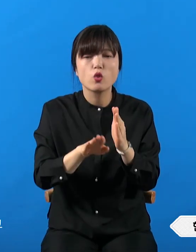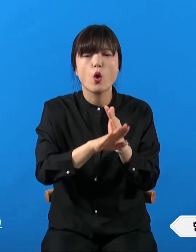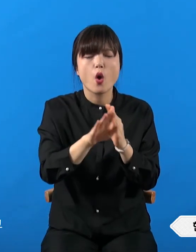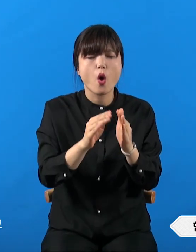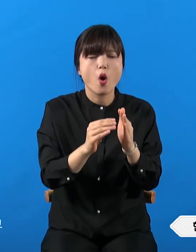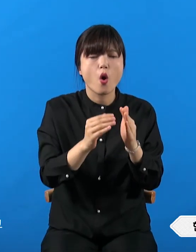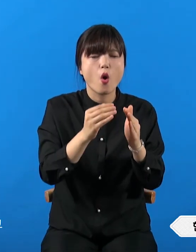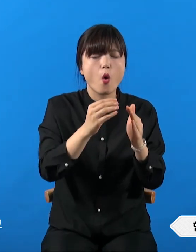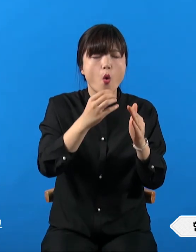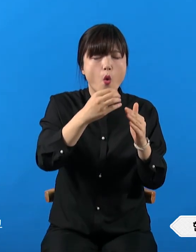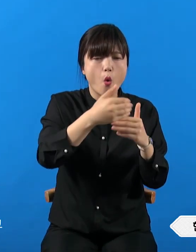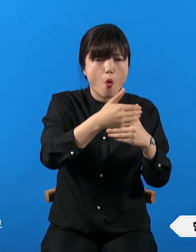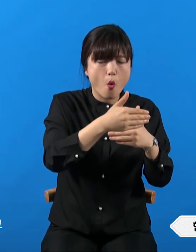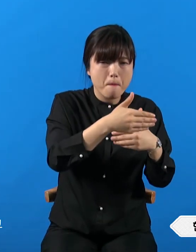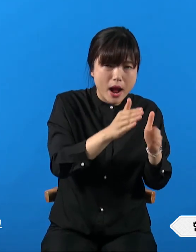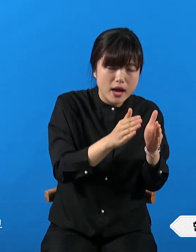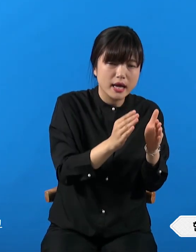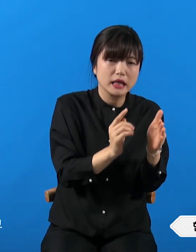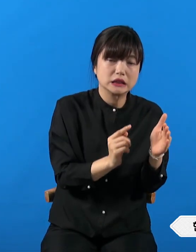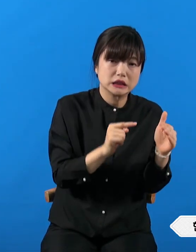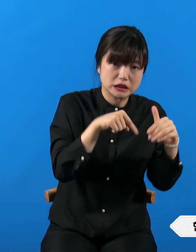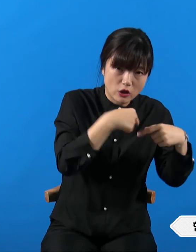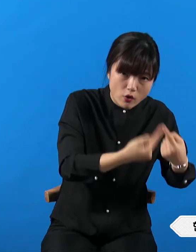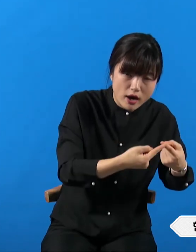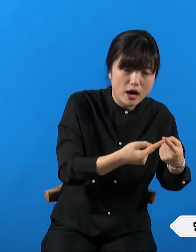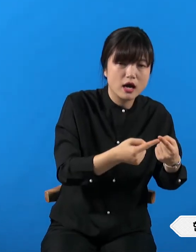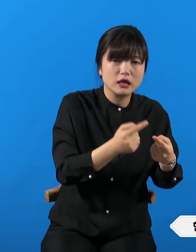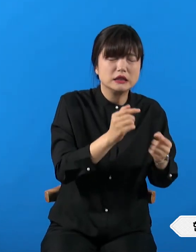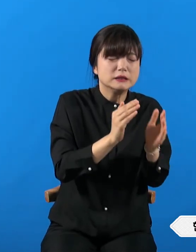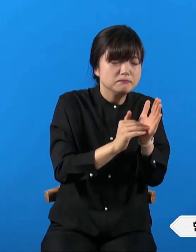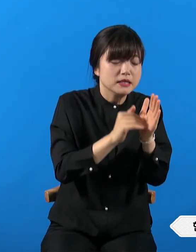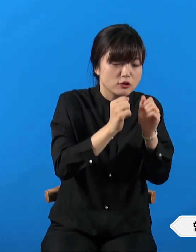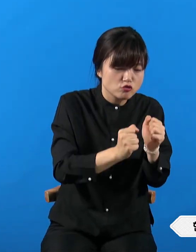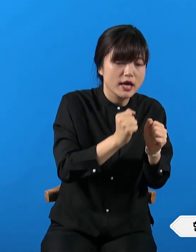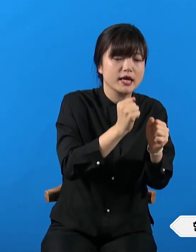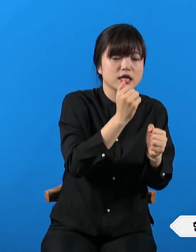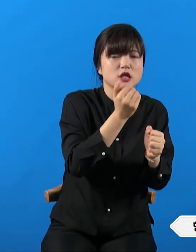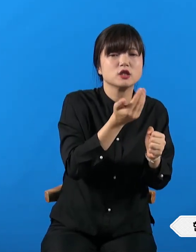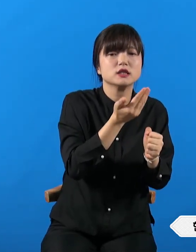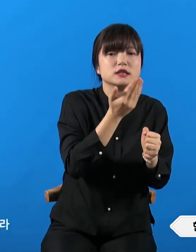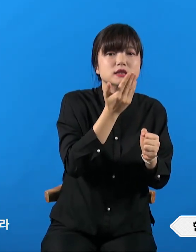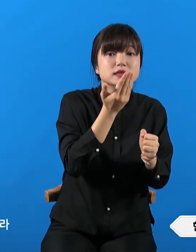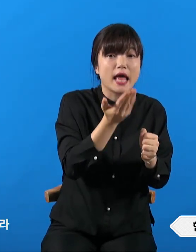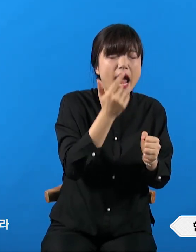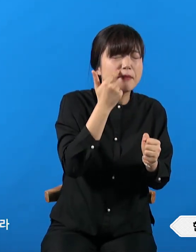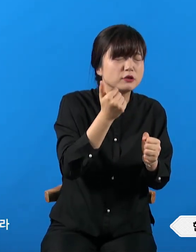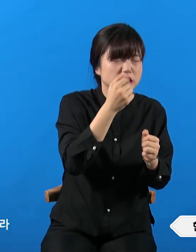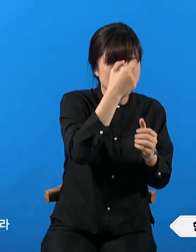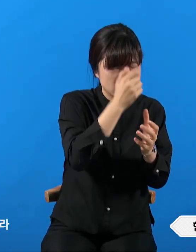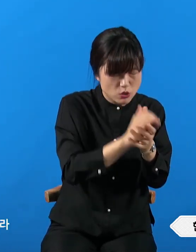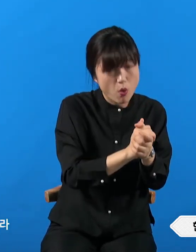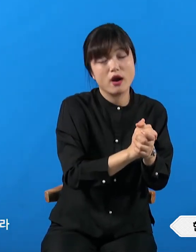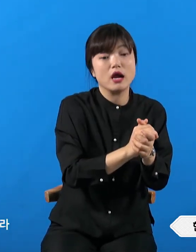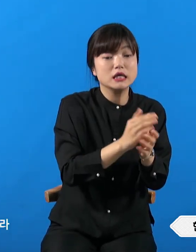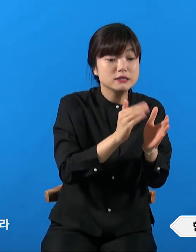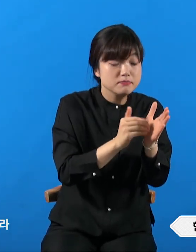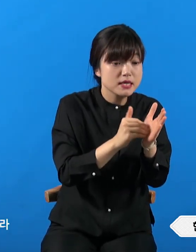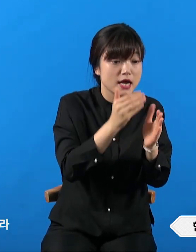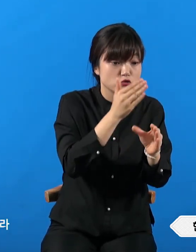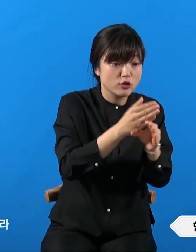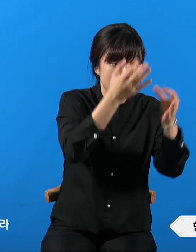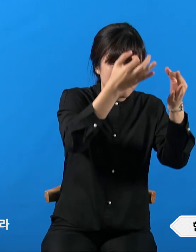내 골방에 들어가 문을 닫고 은밀한 중에 계신 내 아버지께 기도하라. 은밀한 중에 보시는 내